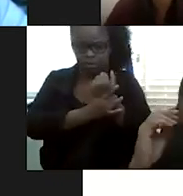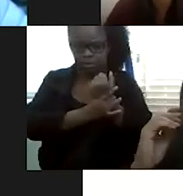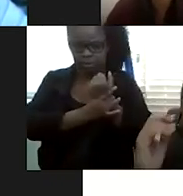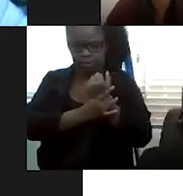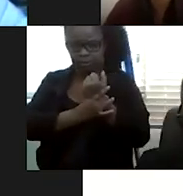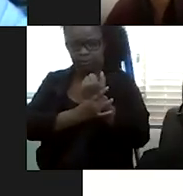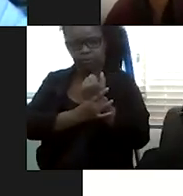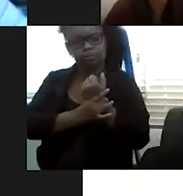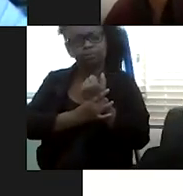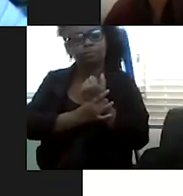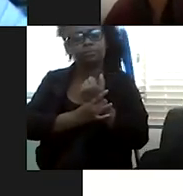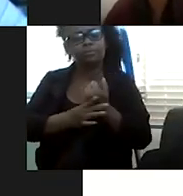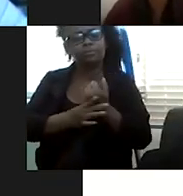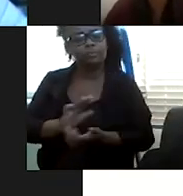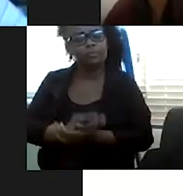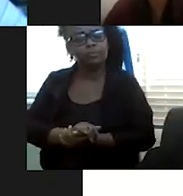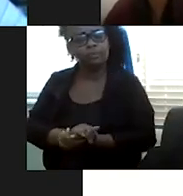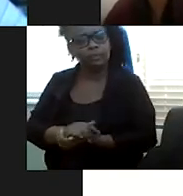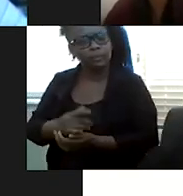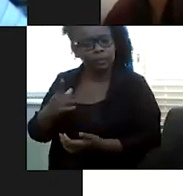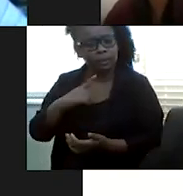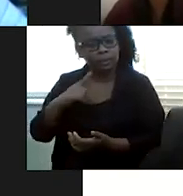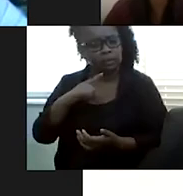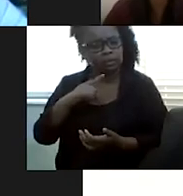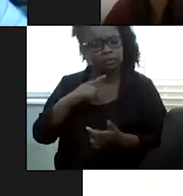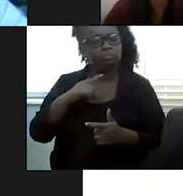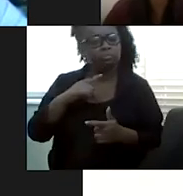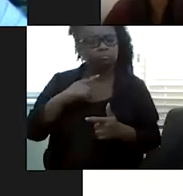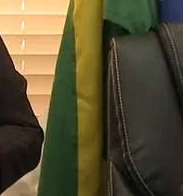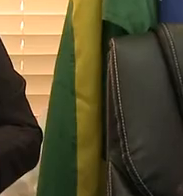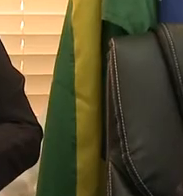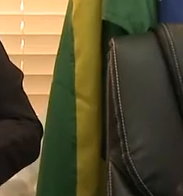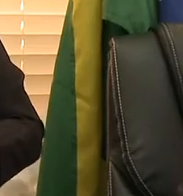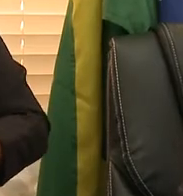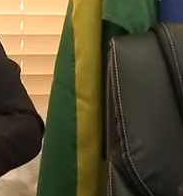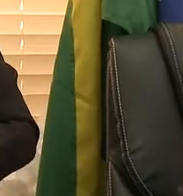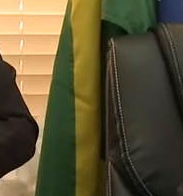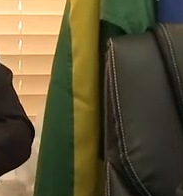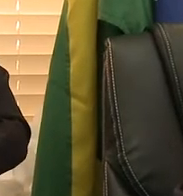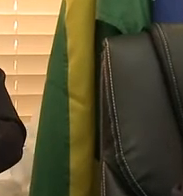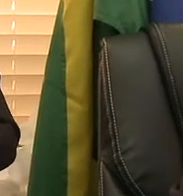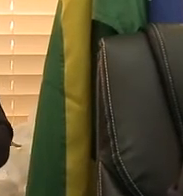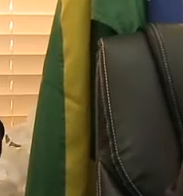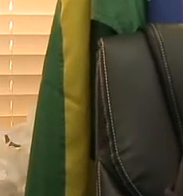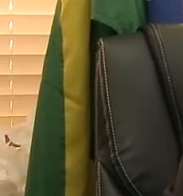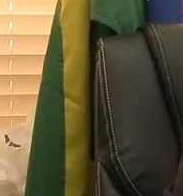recebemos ali junto da comissão, na sessão passada, uma grande